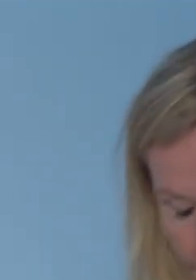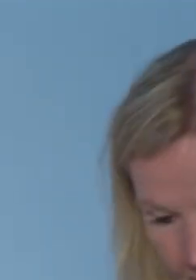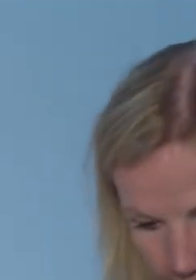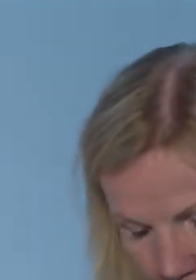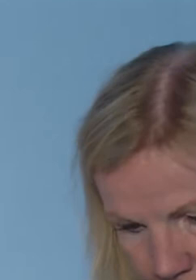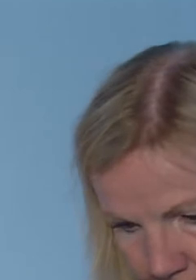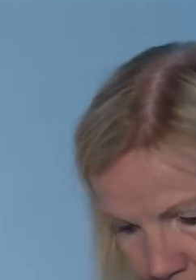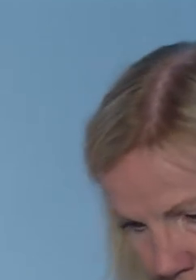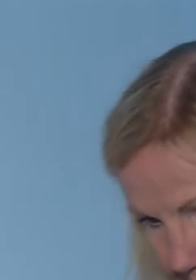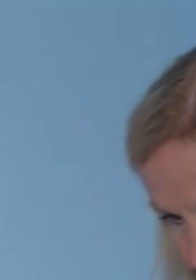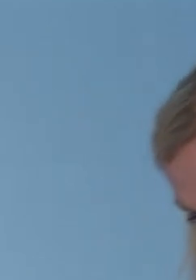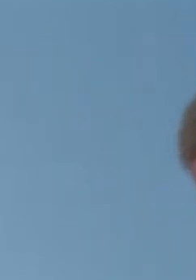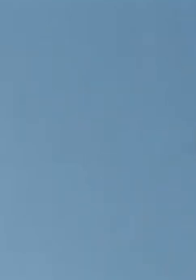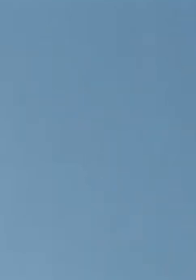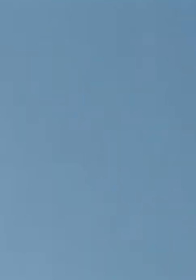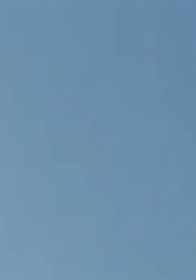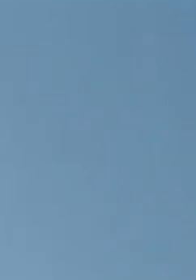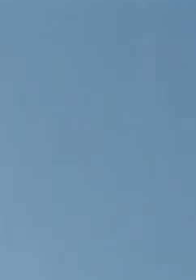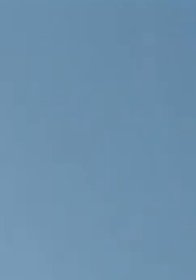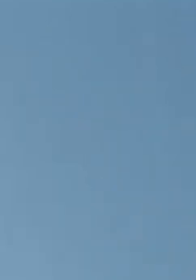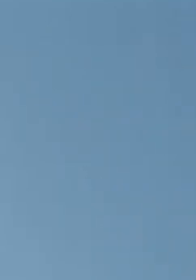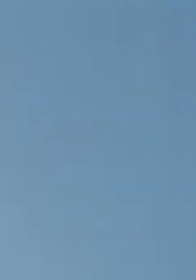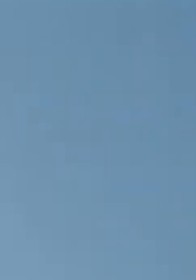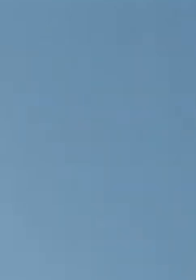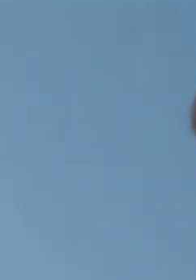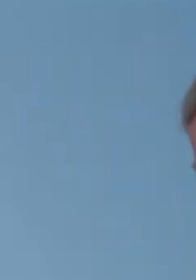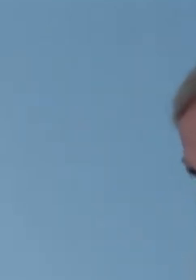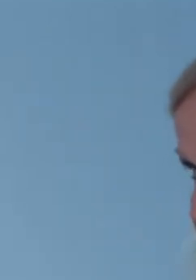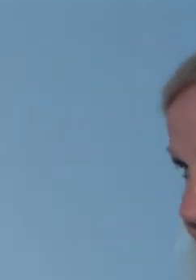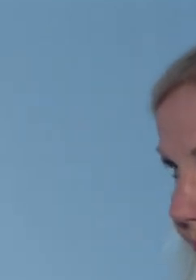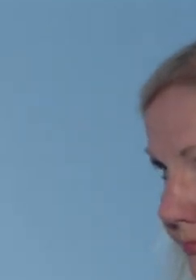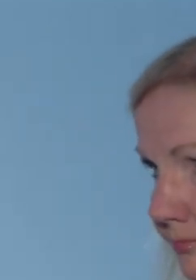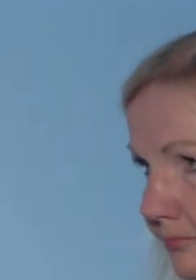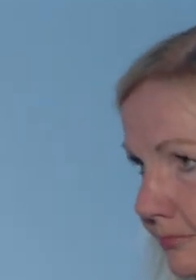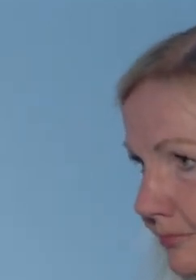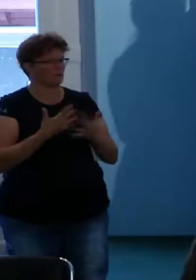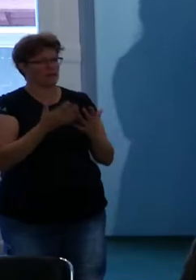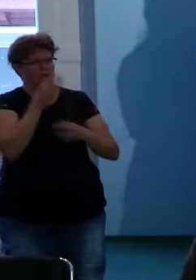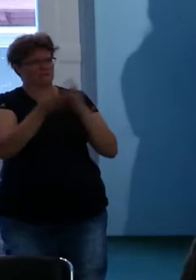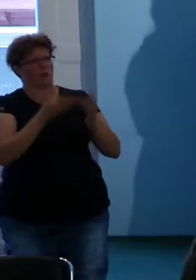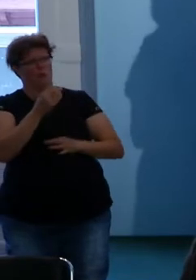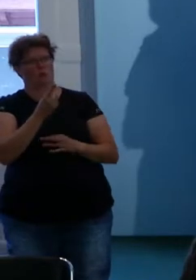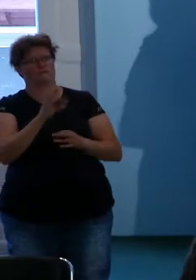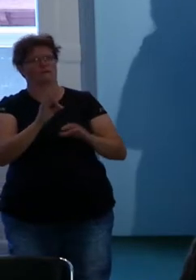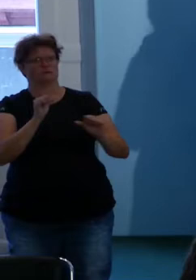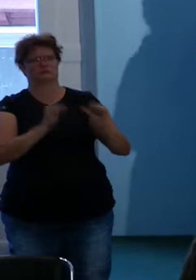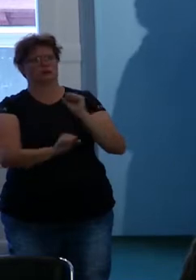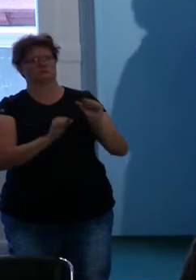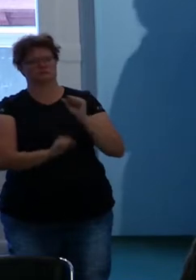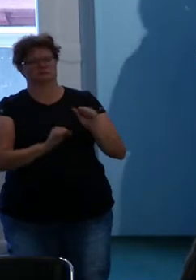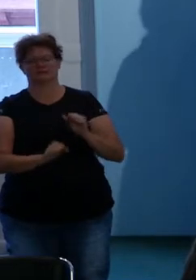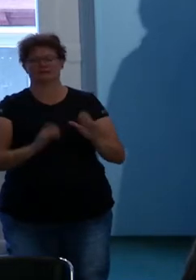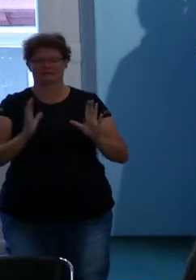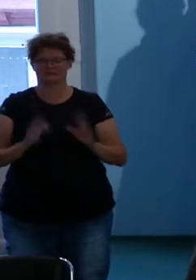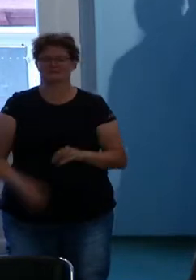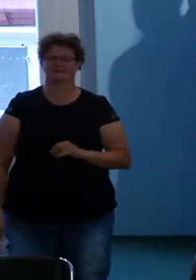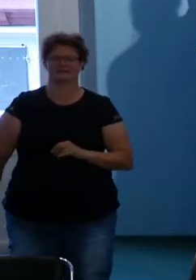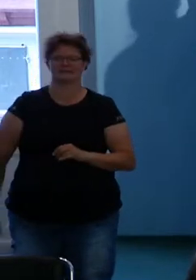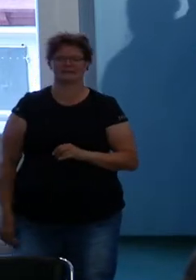forskningen ger resultat i nya produkter? Hur gör vi får, nu är det så mycket frågor så att vi får bromsa lite. Vi klarar inte det. Känner jag